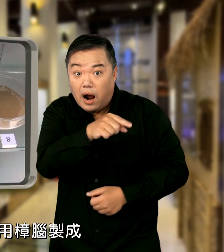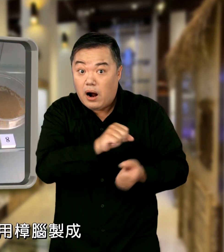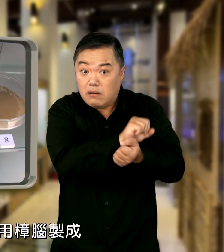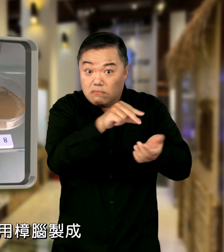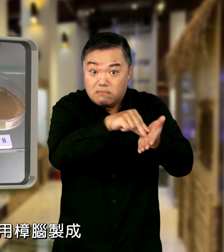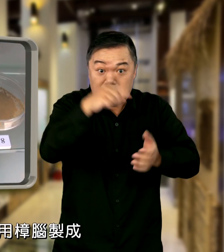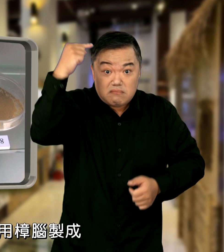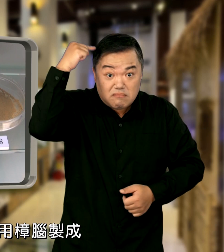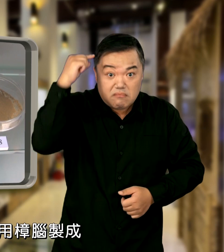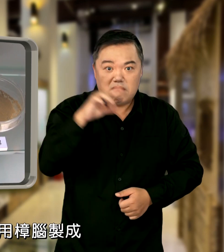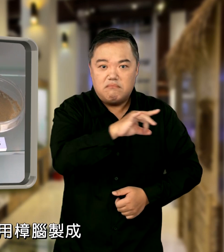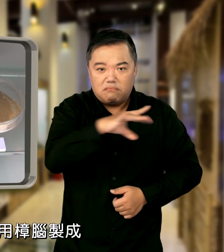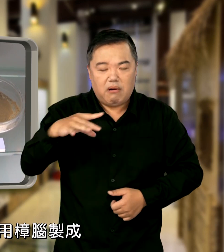成。